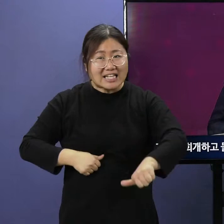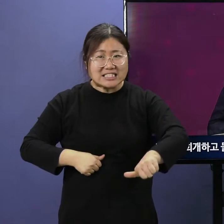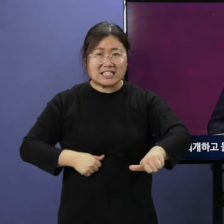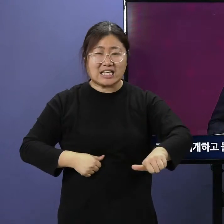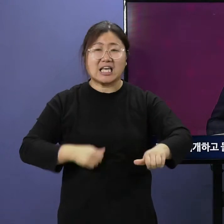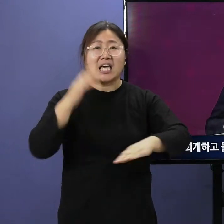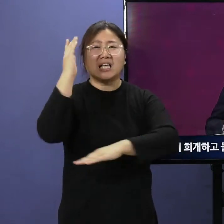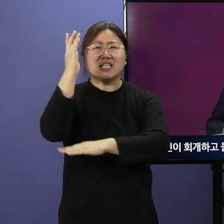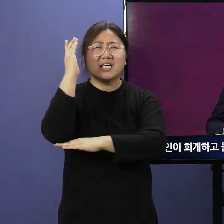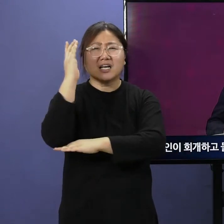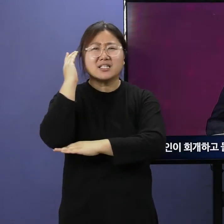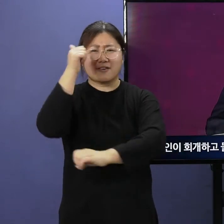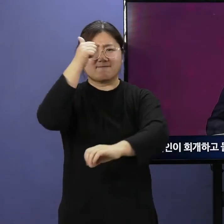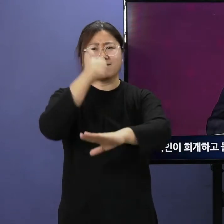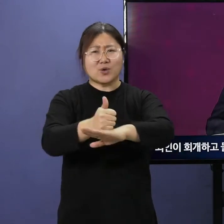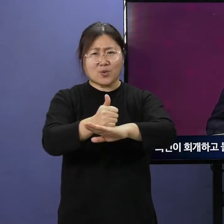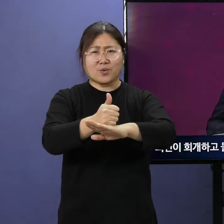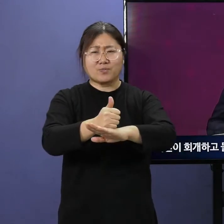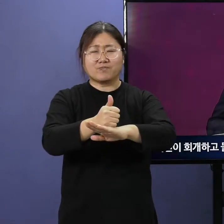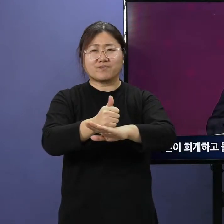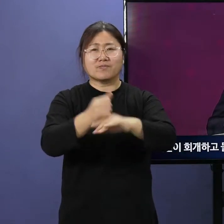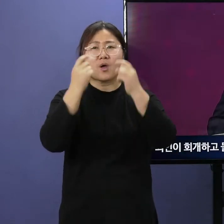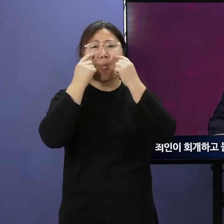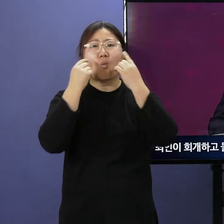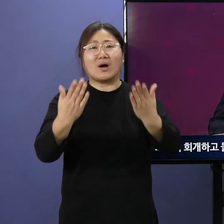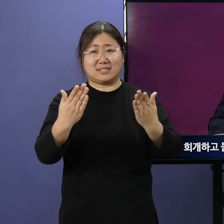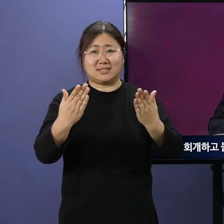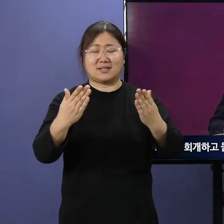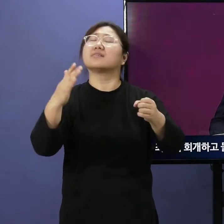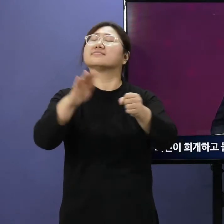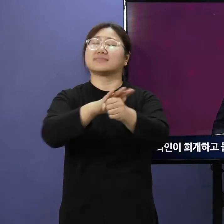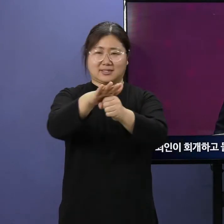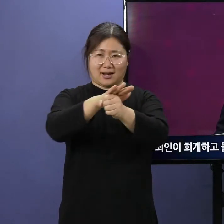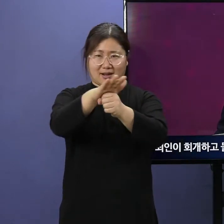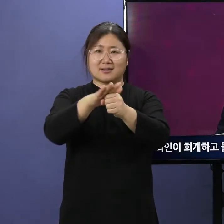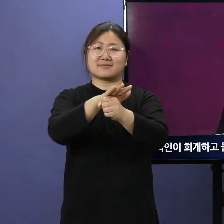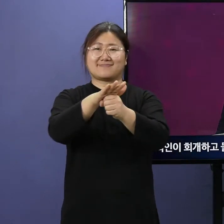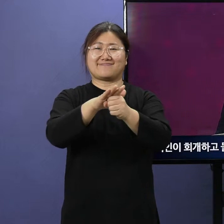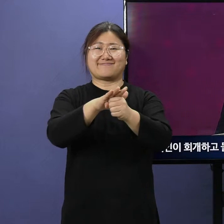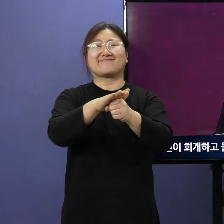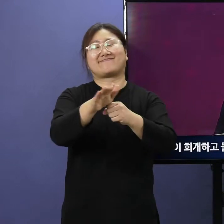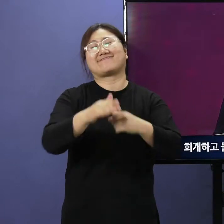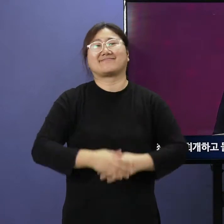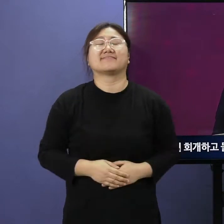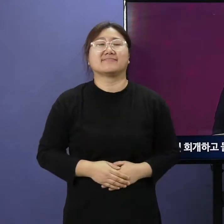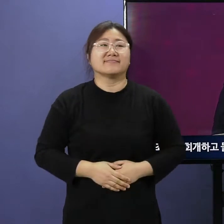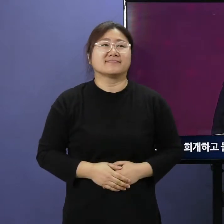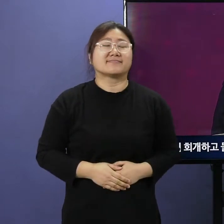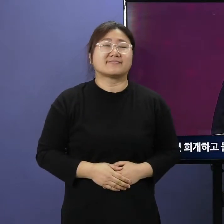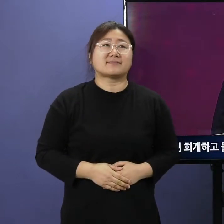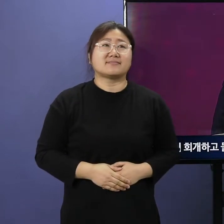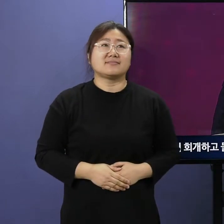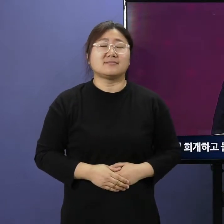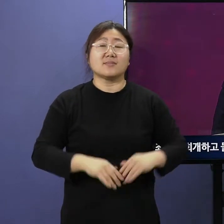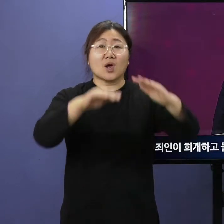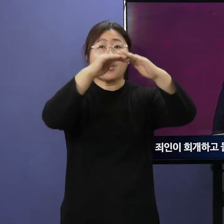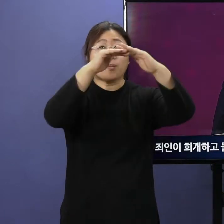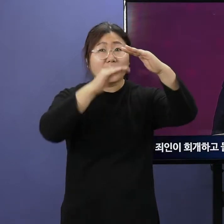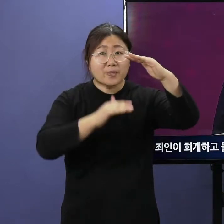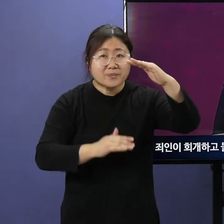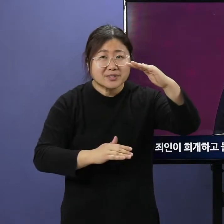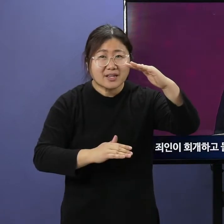죄인이 회개하고 돌아올 때 기뻐하는 이유는 사랑 때문입니다. 그래서 오늘